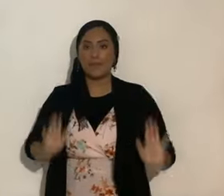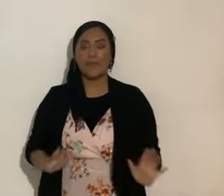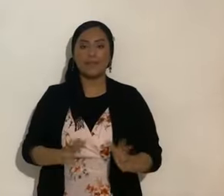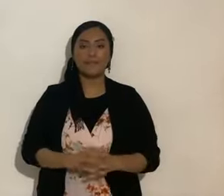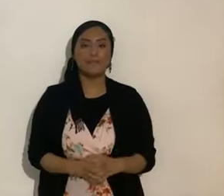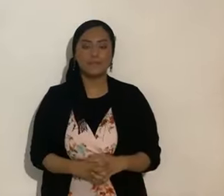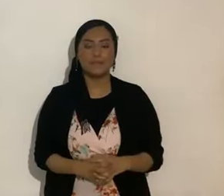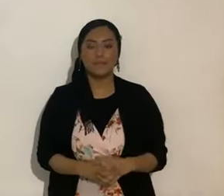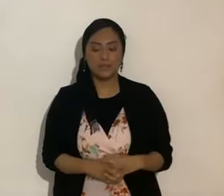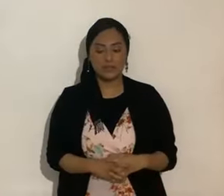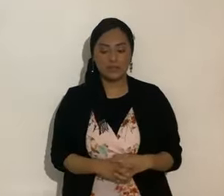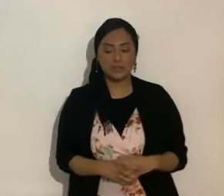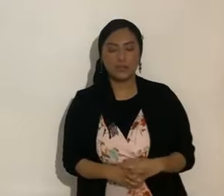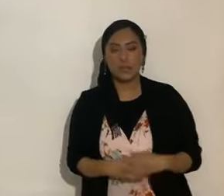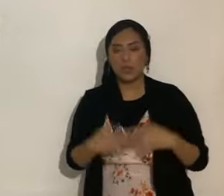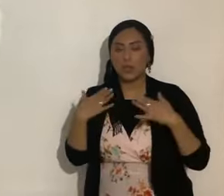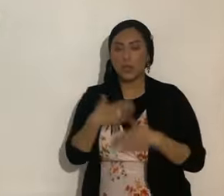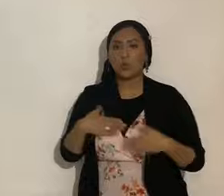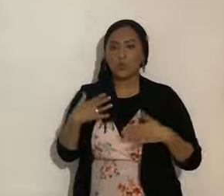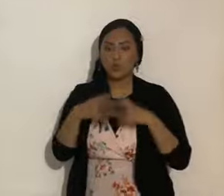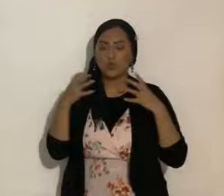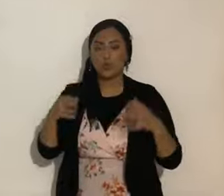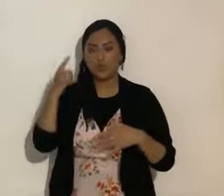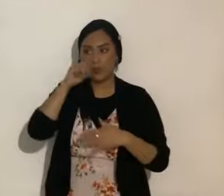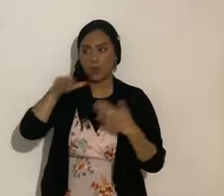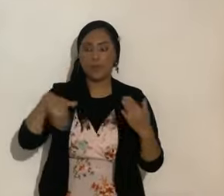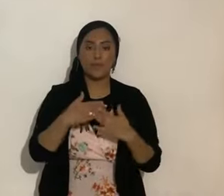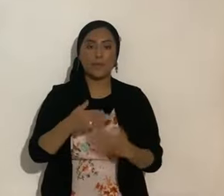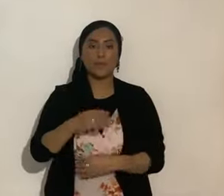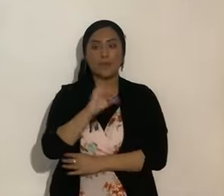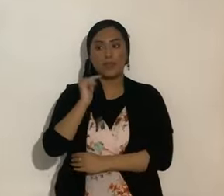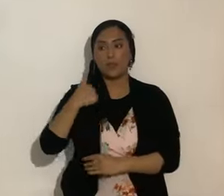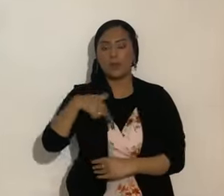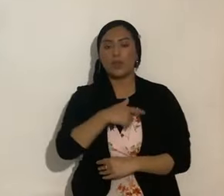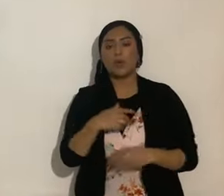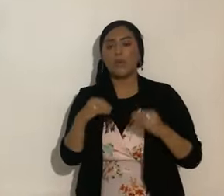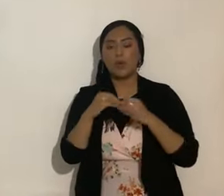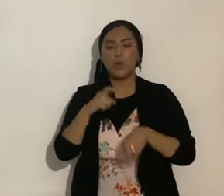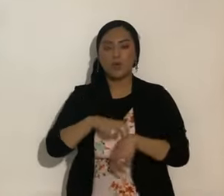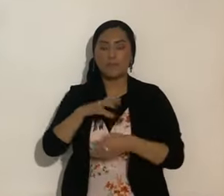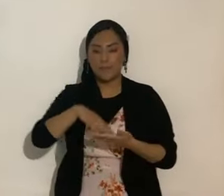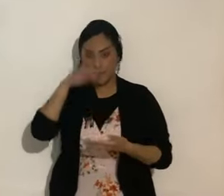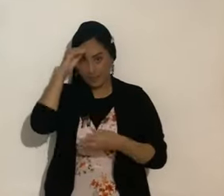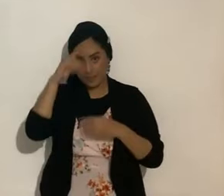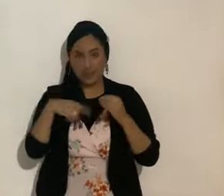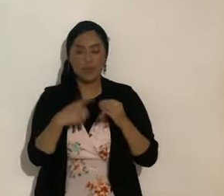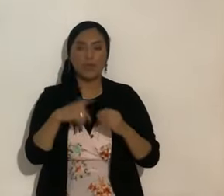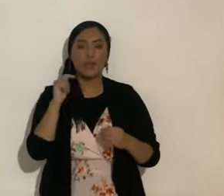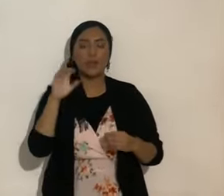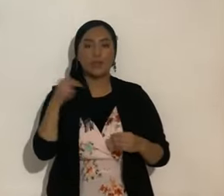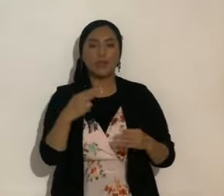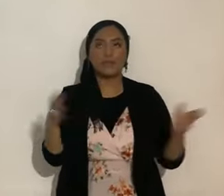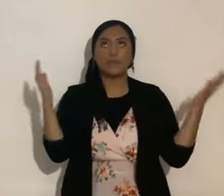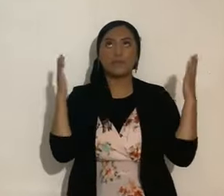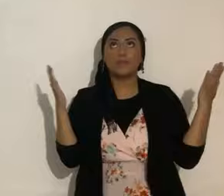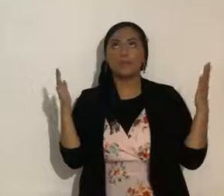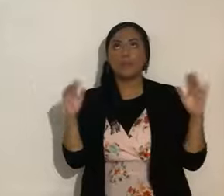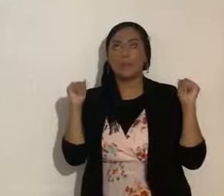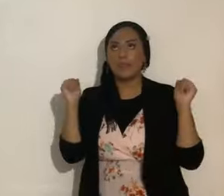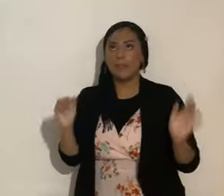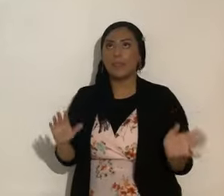ser una delicia, un banquete para todos, inclusive los que ya tenemos más tiempo estudiando Torah. Baruch atah Adonai